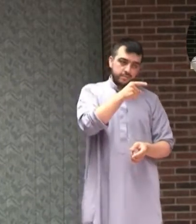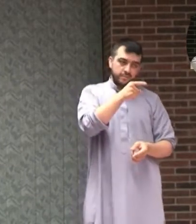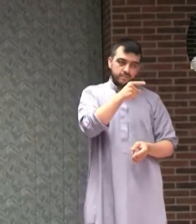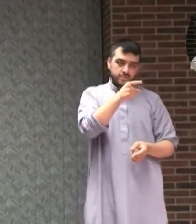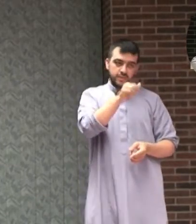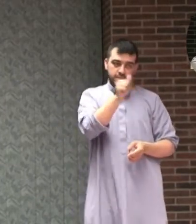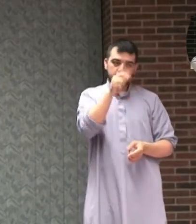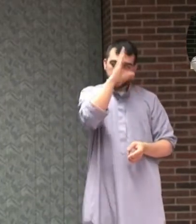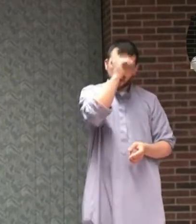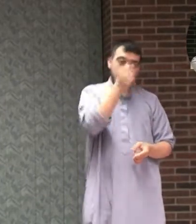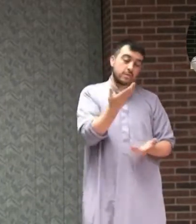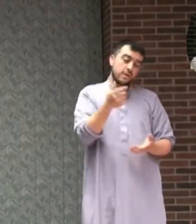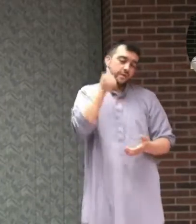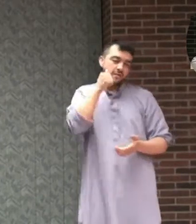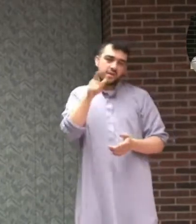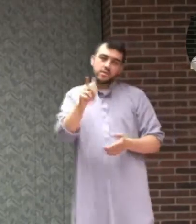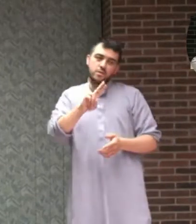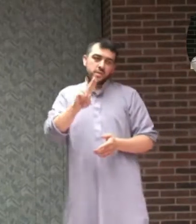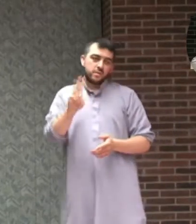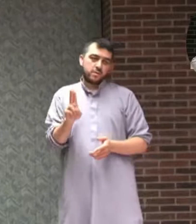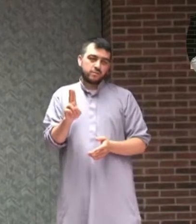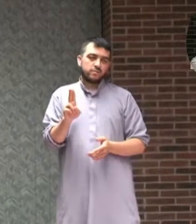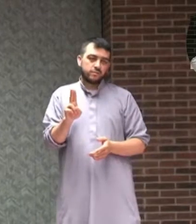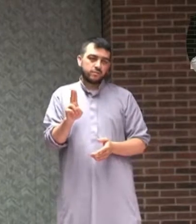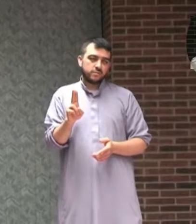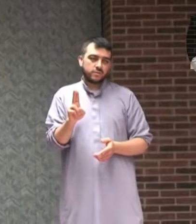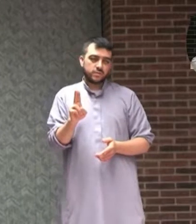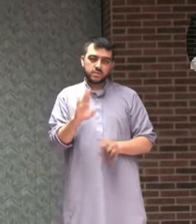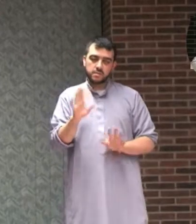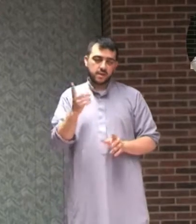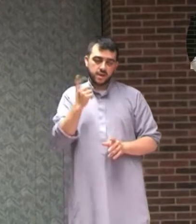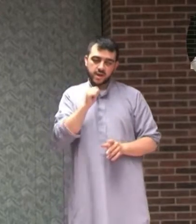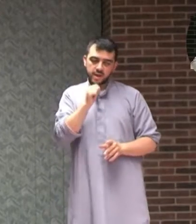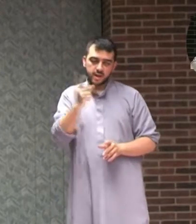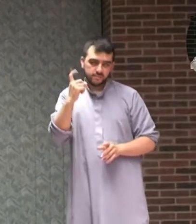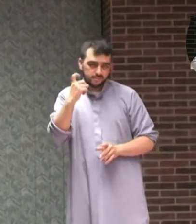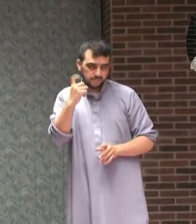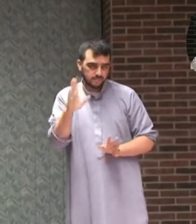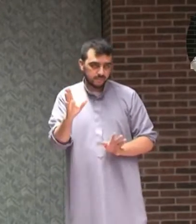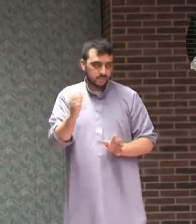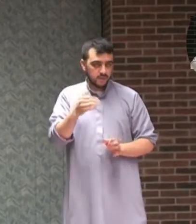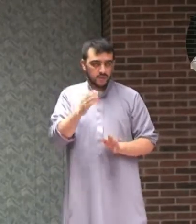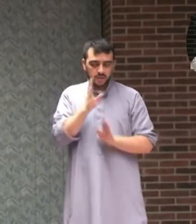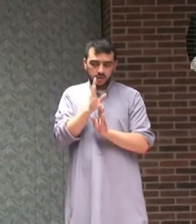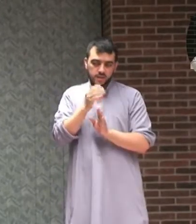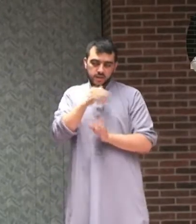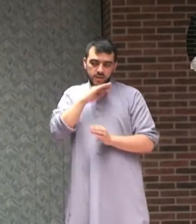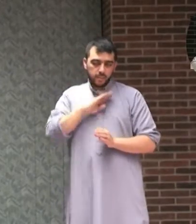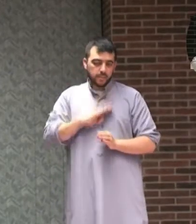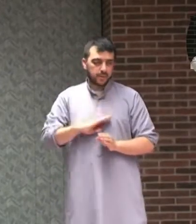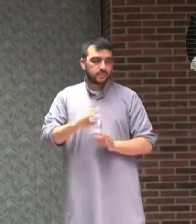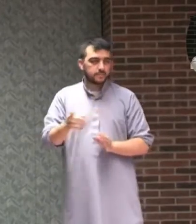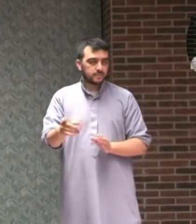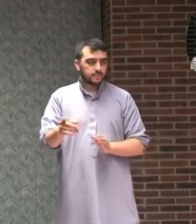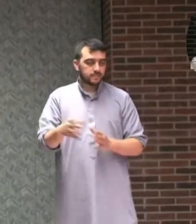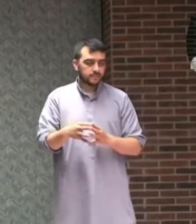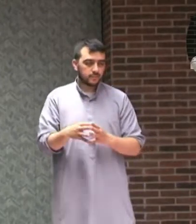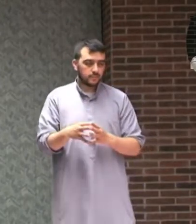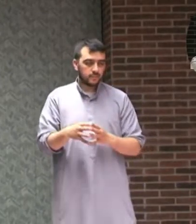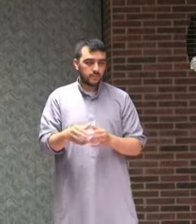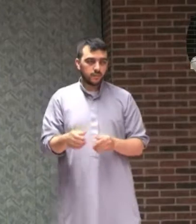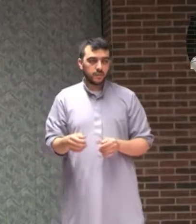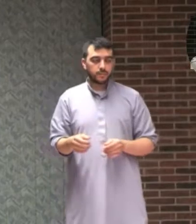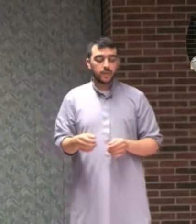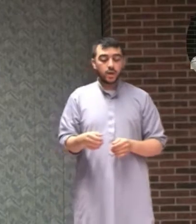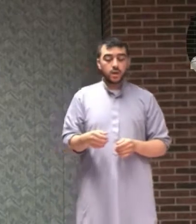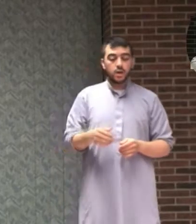les hommes, puisque les femmes, il convient plutôt pour elles qu'elles soient discrètes et qu'elles se fassent discrètes